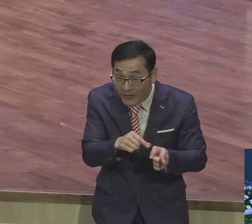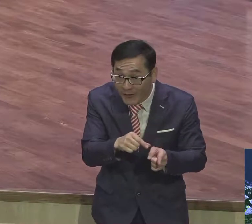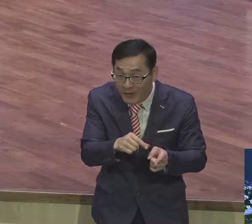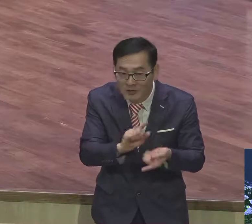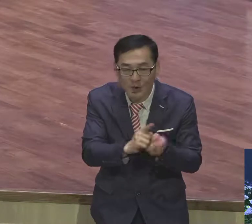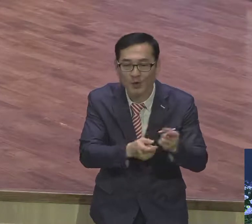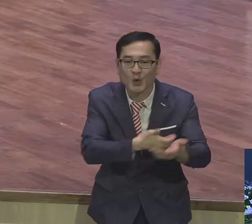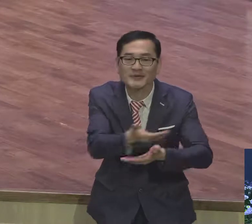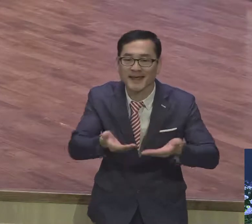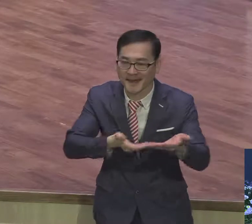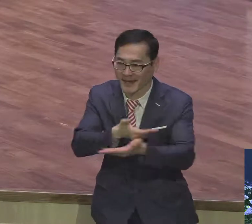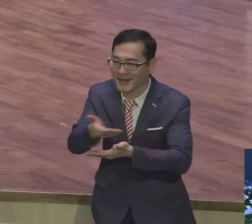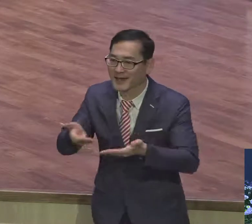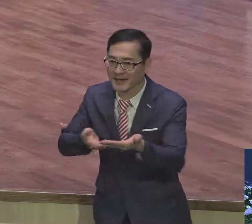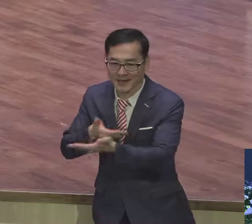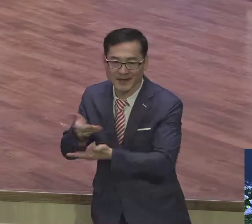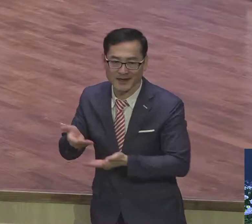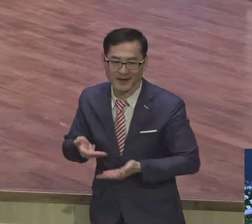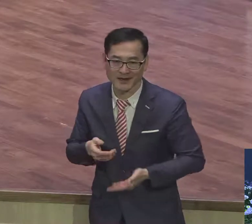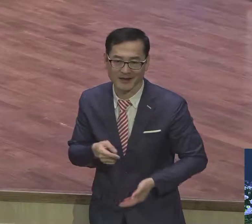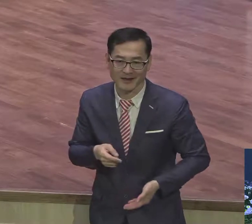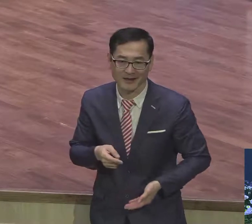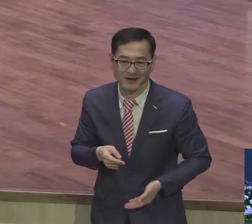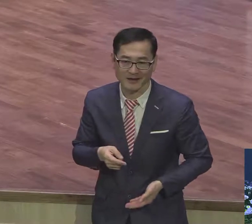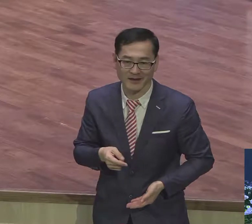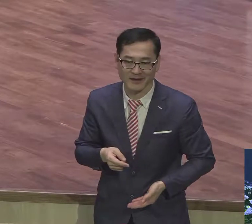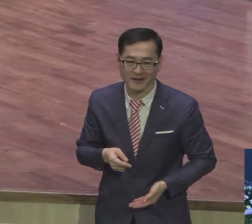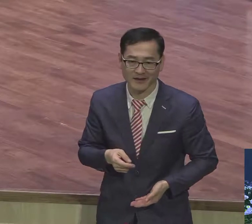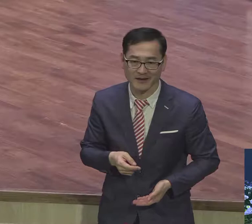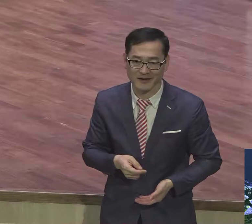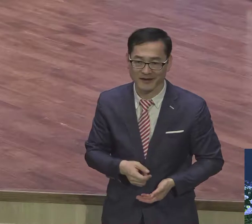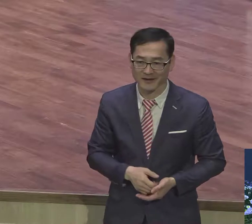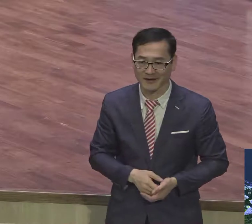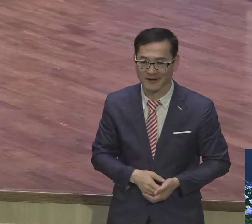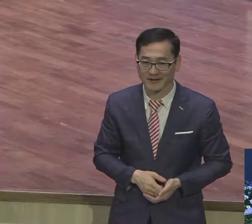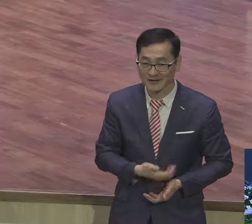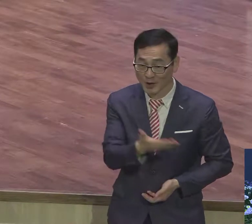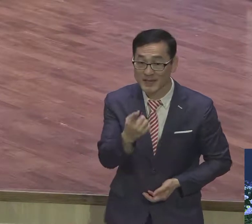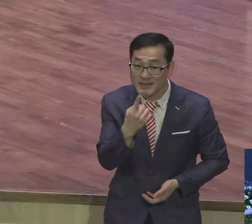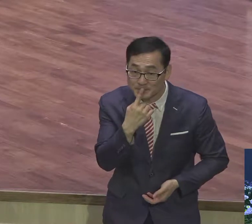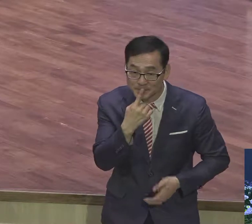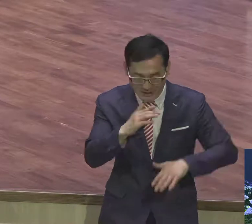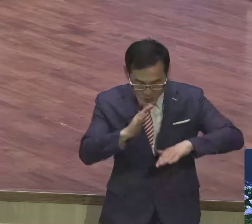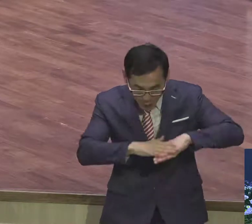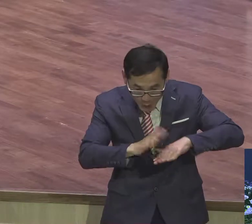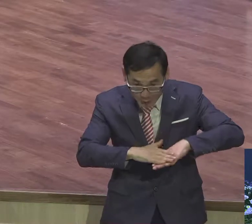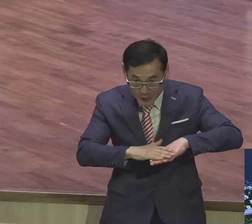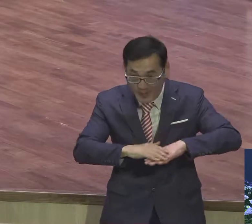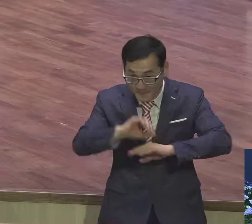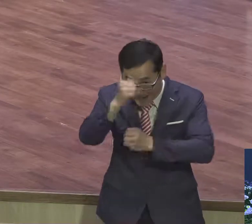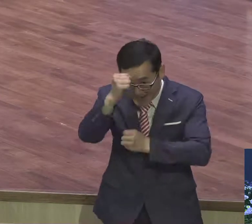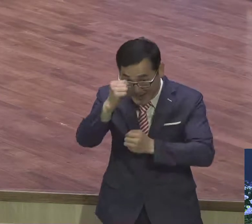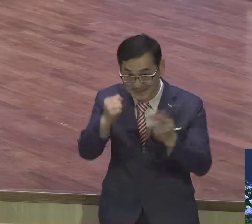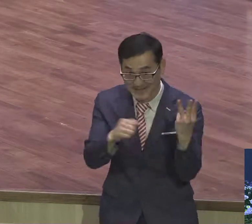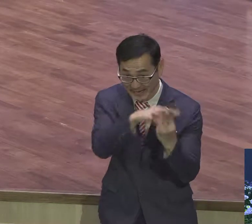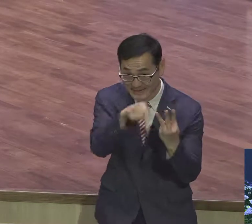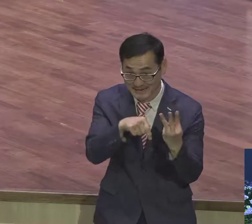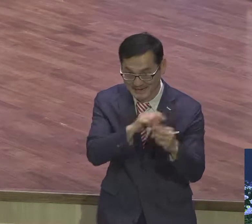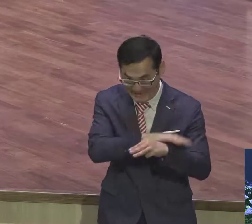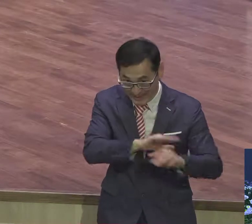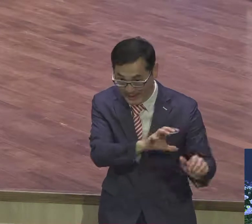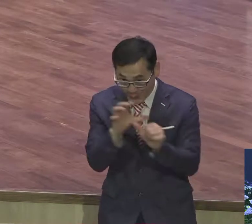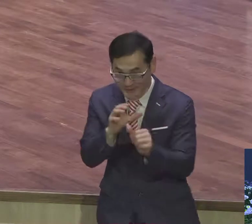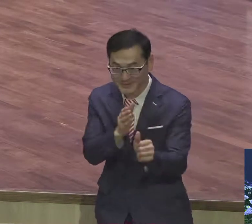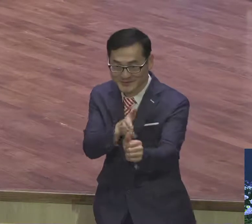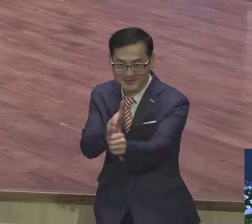교통하는 것과 이걸 강조하죠 영계 모든 성도를 입과 손과 발에 방문을 잘 해 보시기 바랍니다